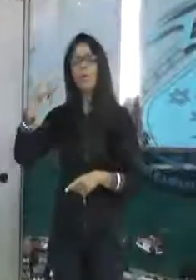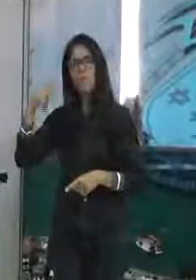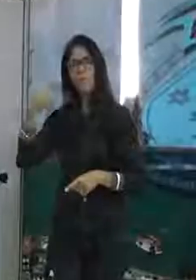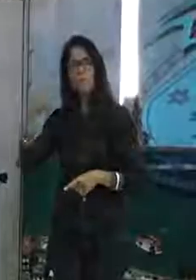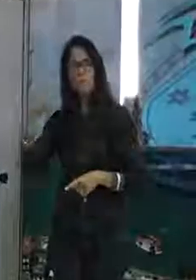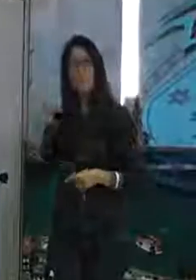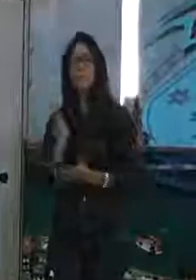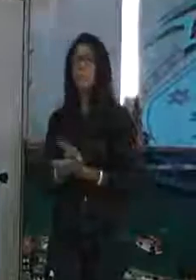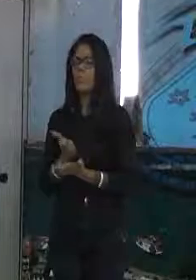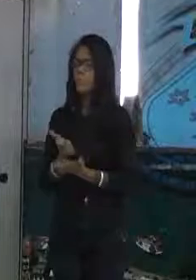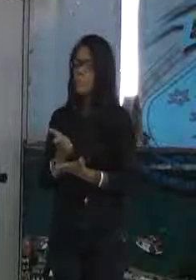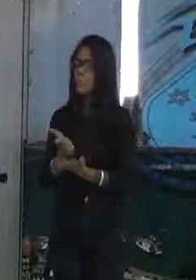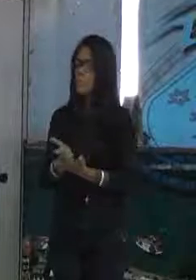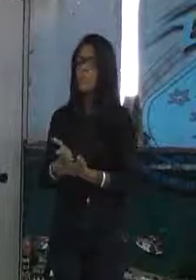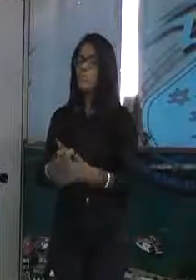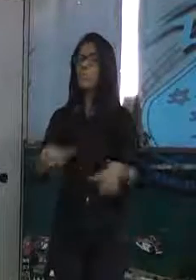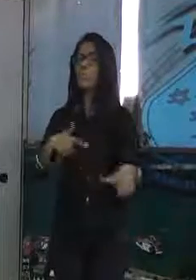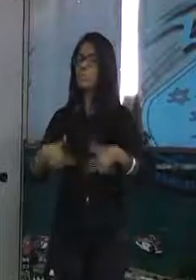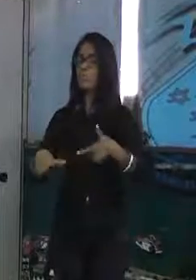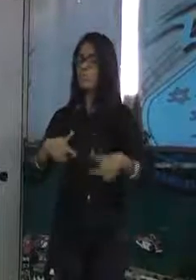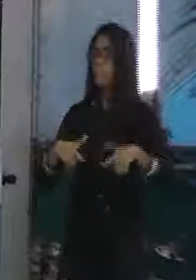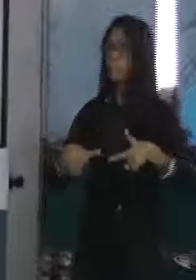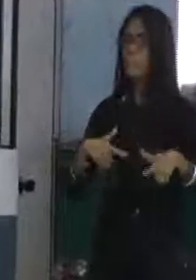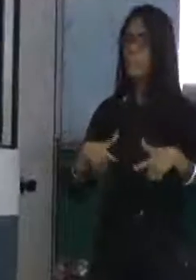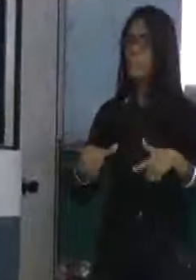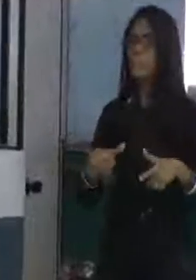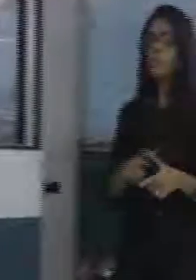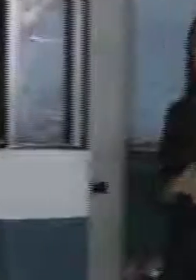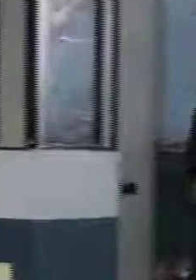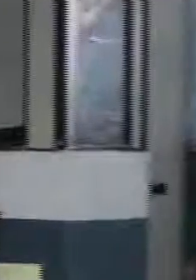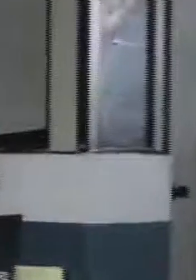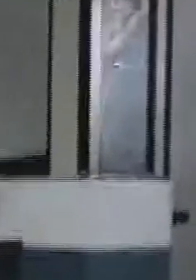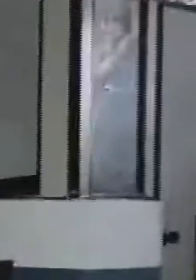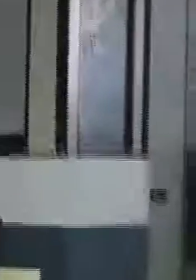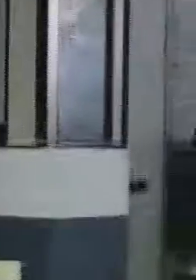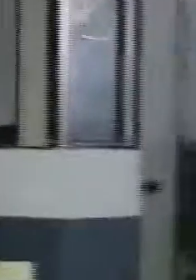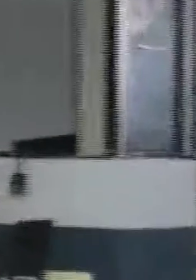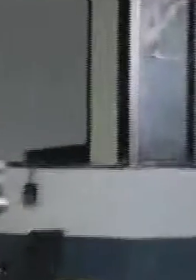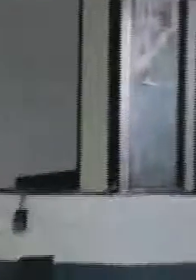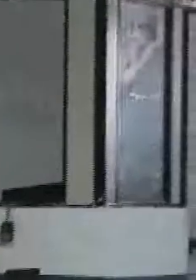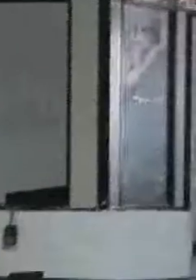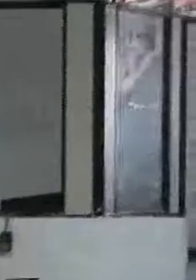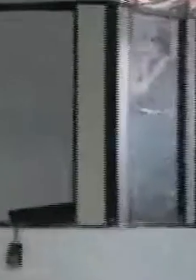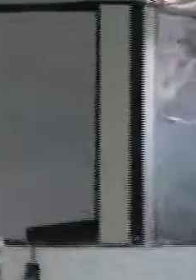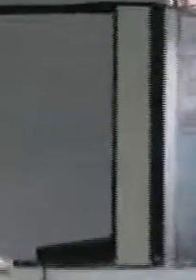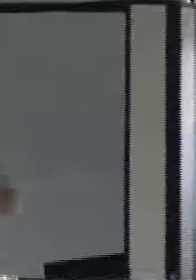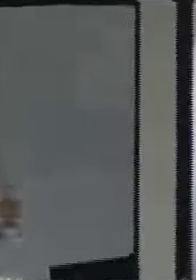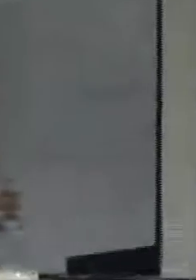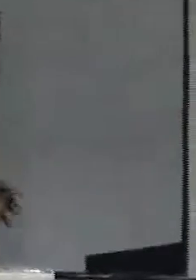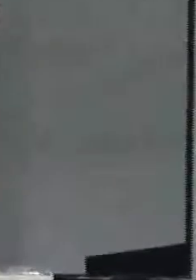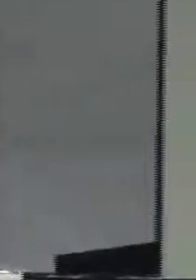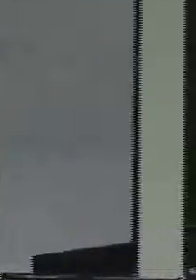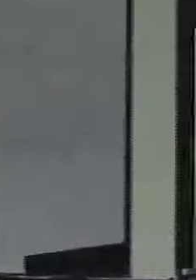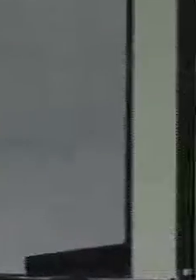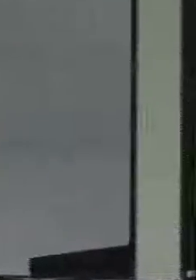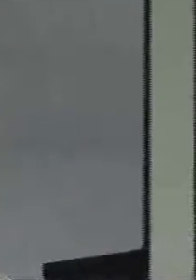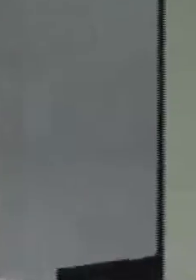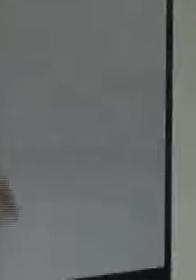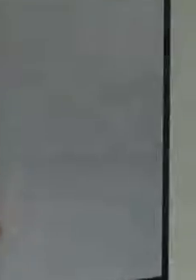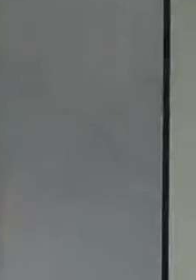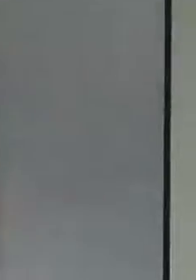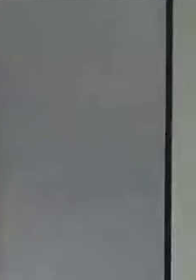existe uma diferença. Alguns vereadores têm uma forma de trabalhar mais tranquilo, eu não.